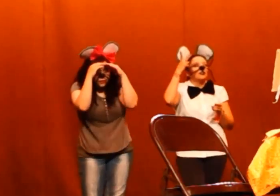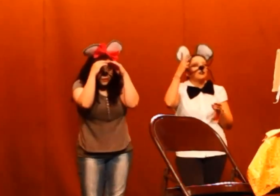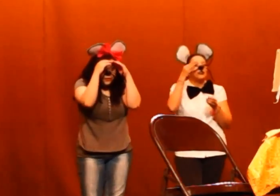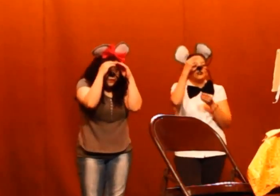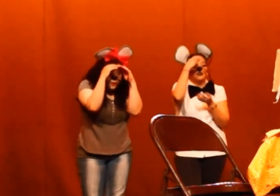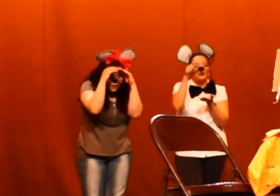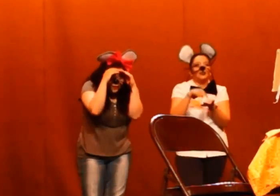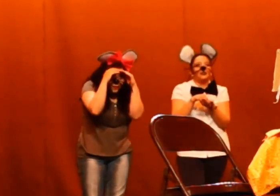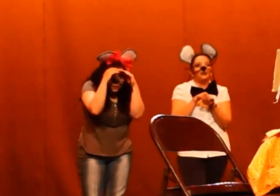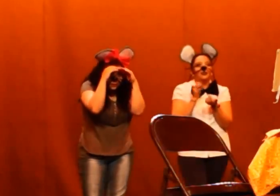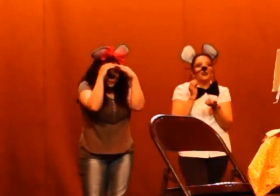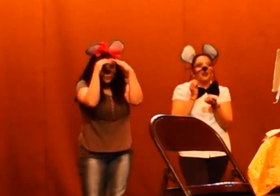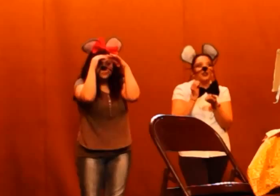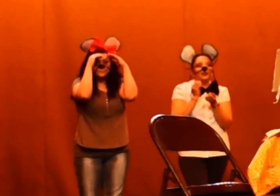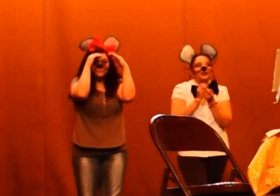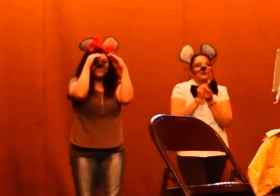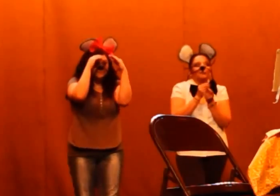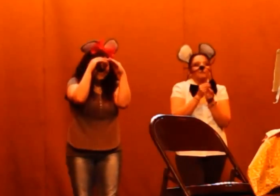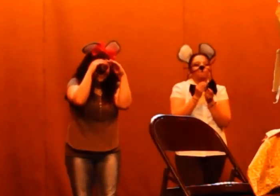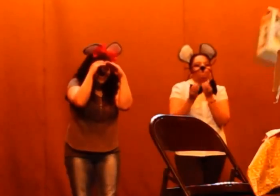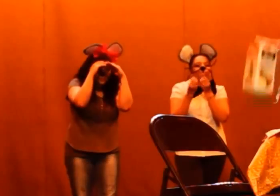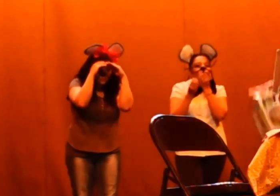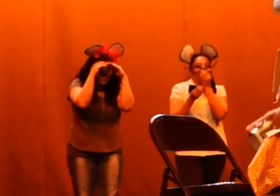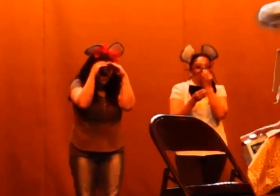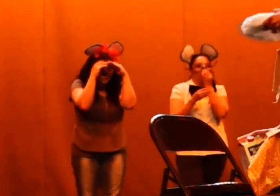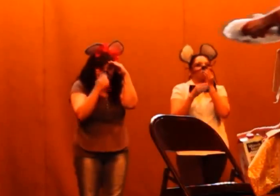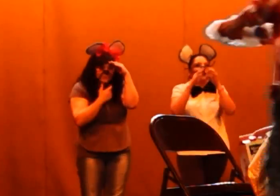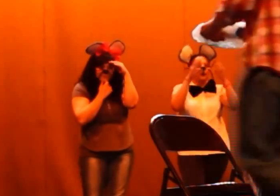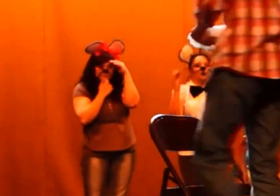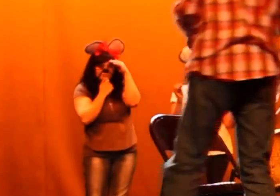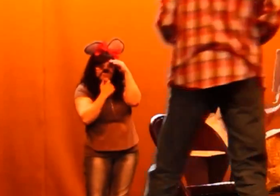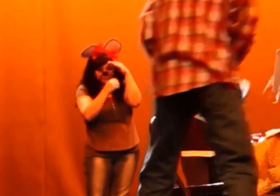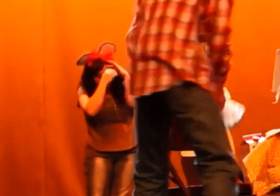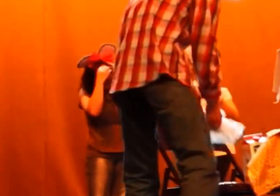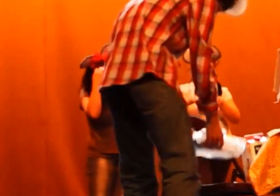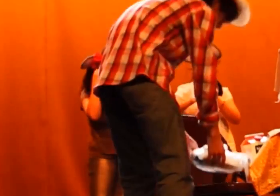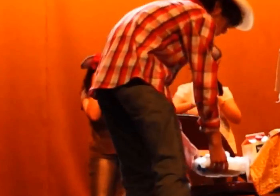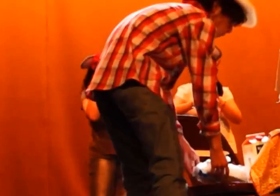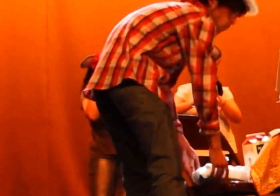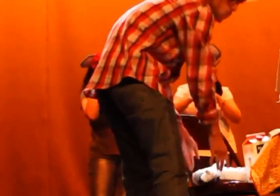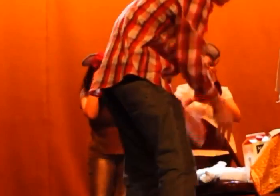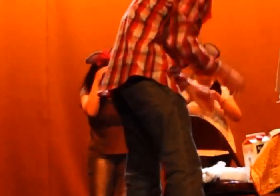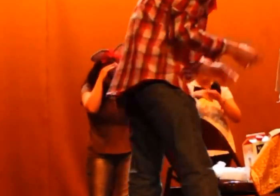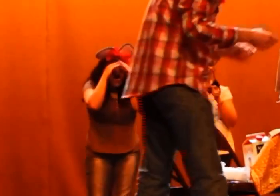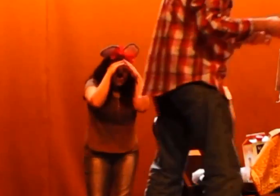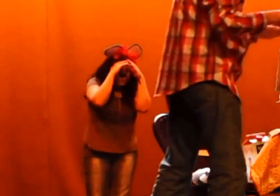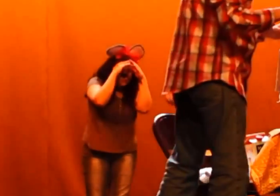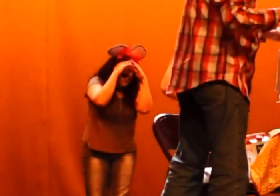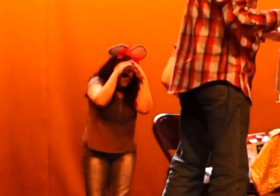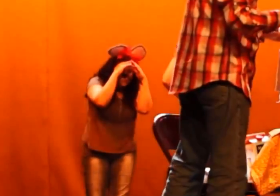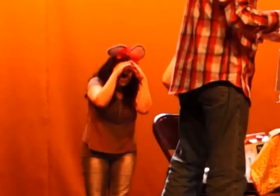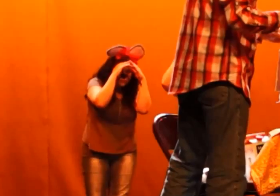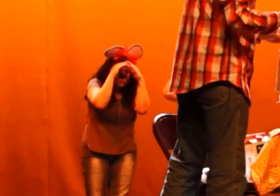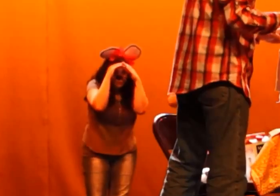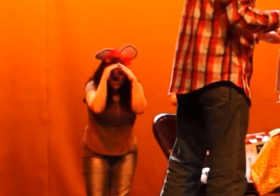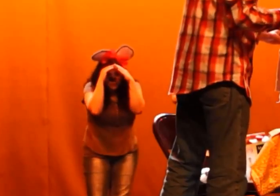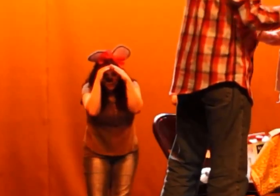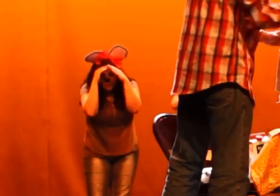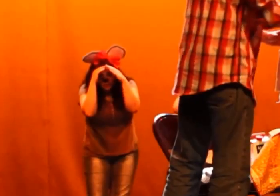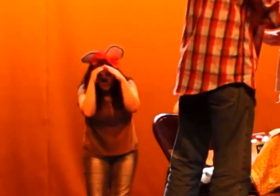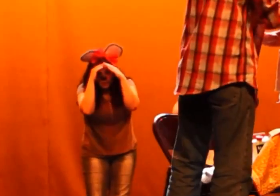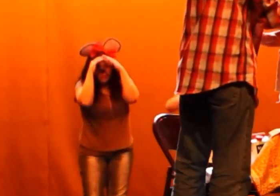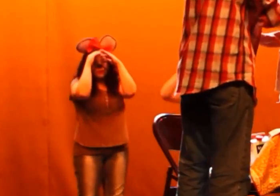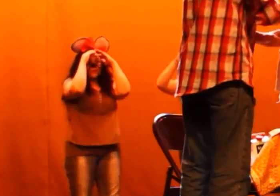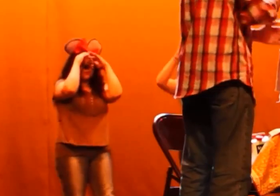¡Ay, qué será! ¿Será salchicha? ¿O será queso? No,